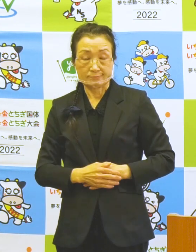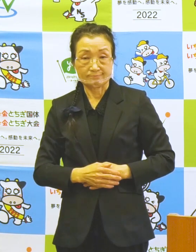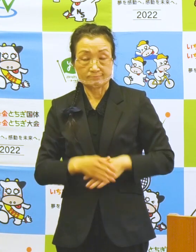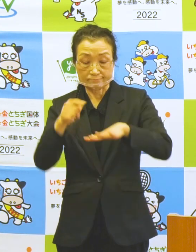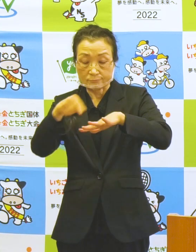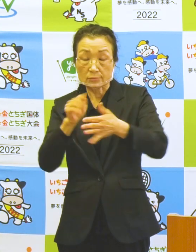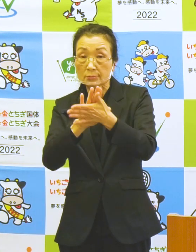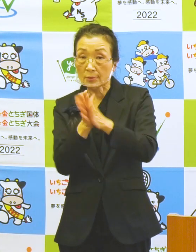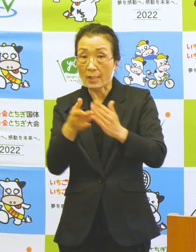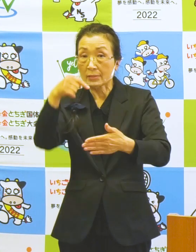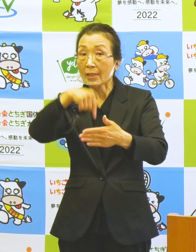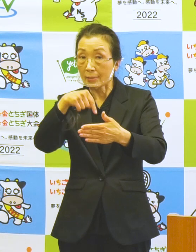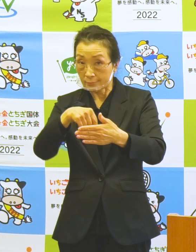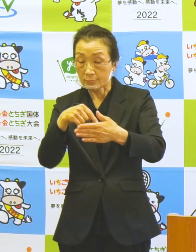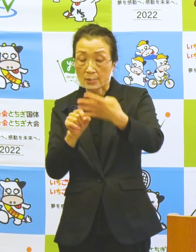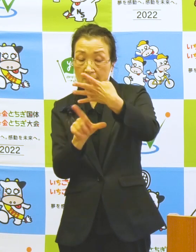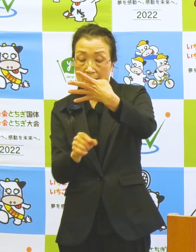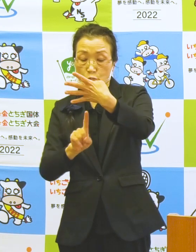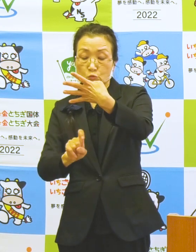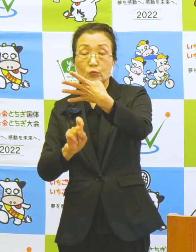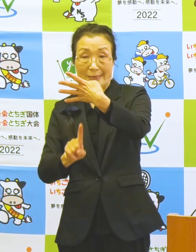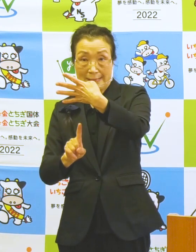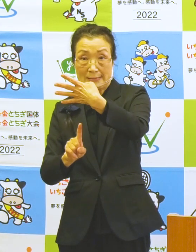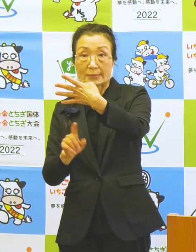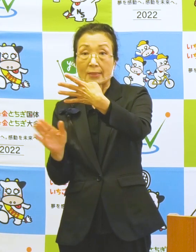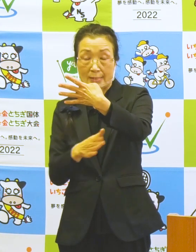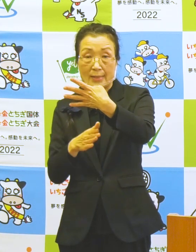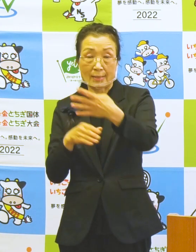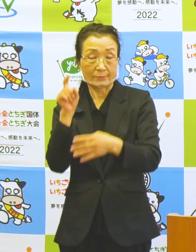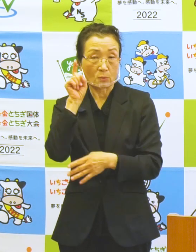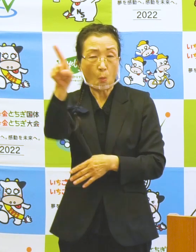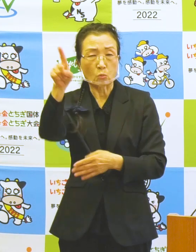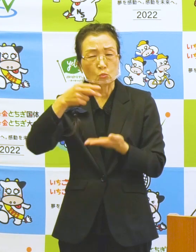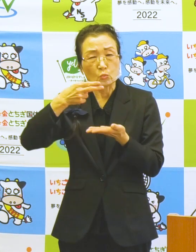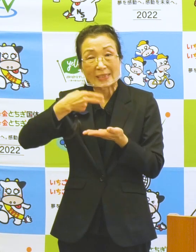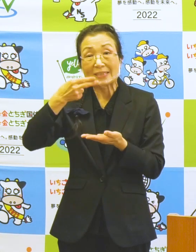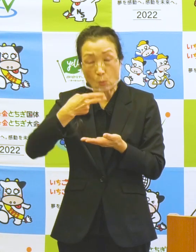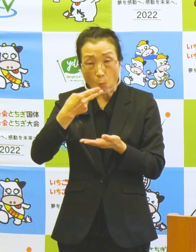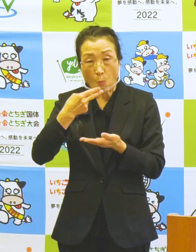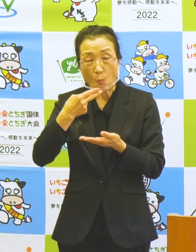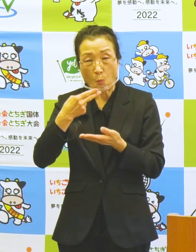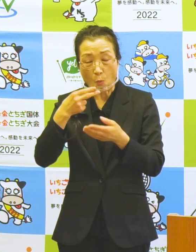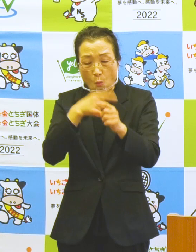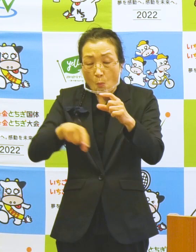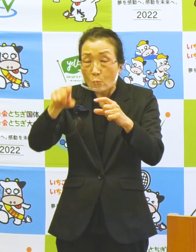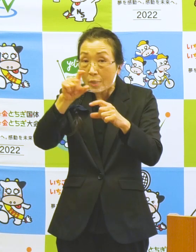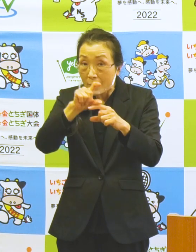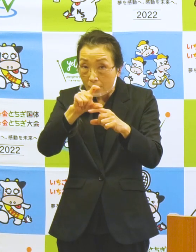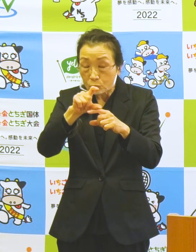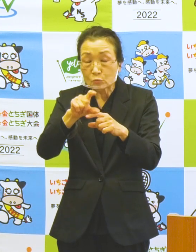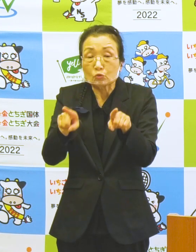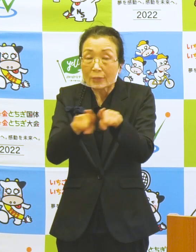栃木県内では、4月11日から GoTo イートのプレミア付きの食事券の販売